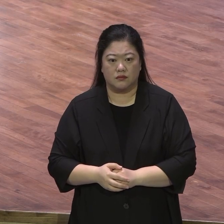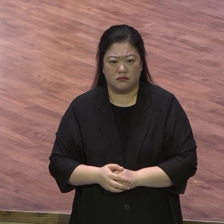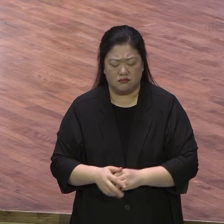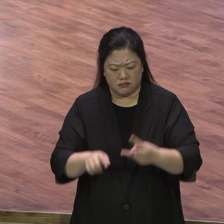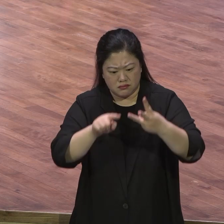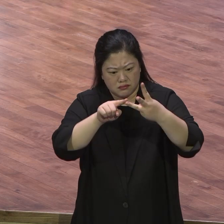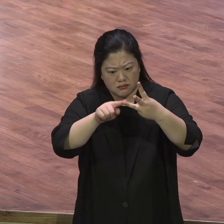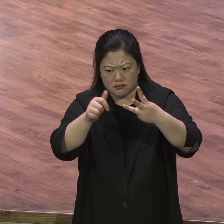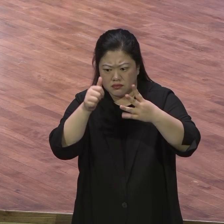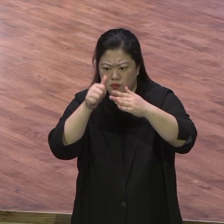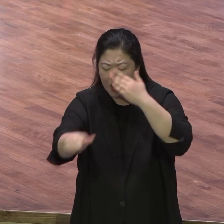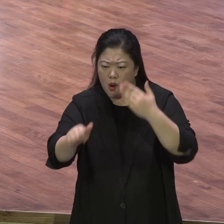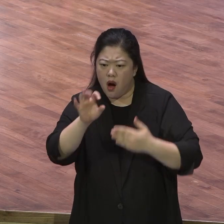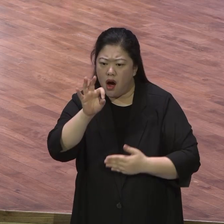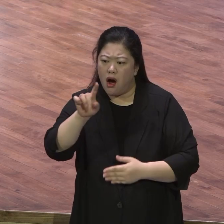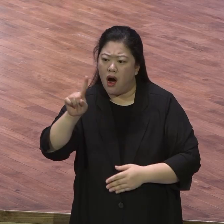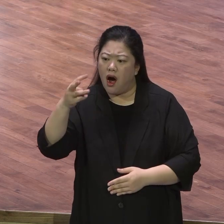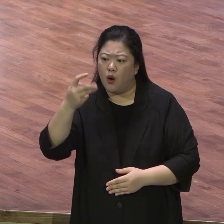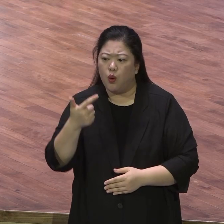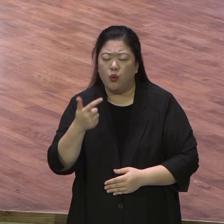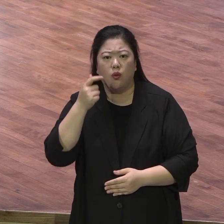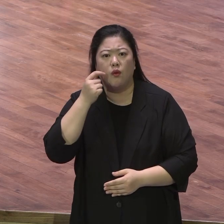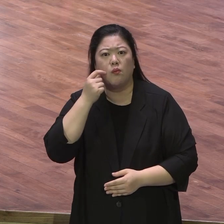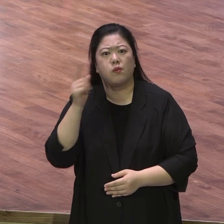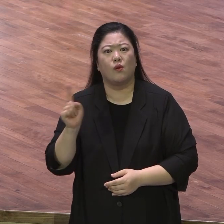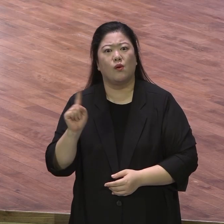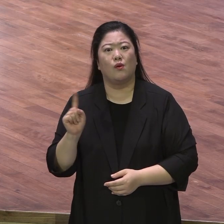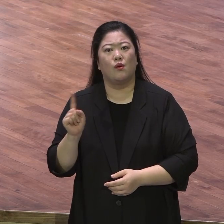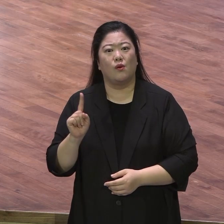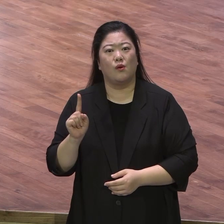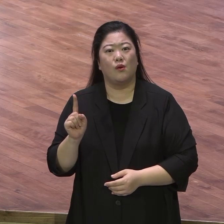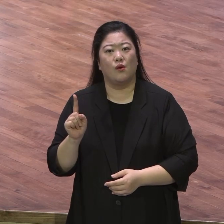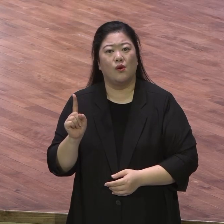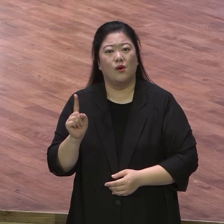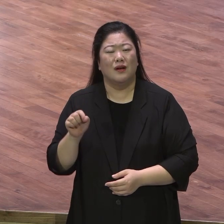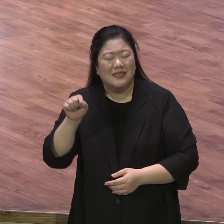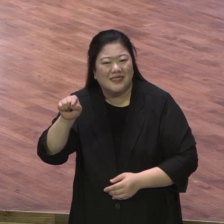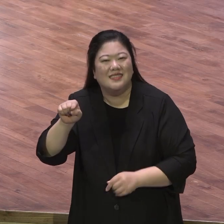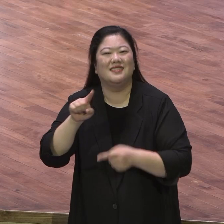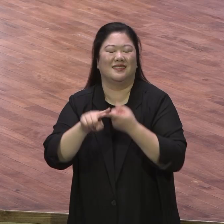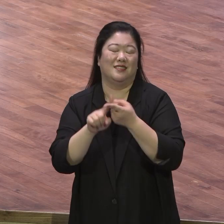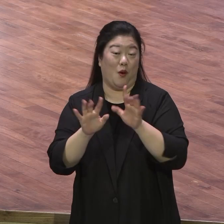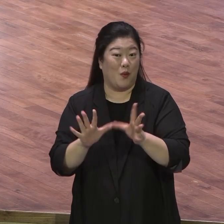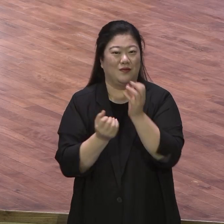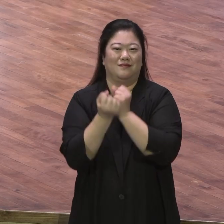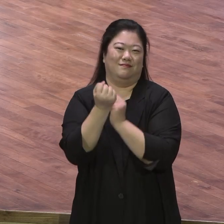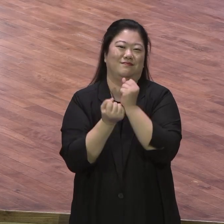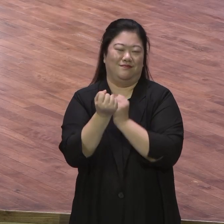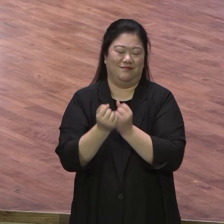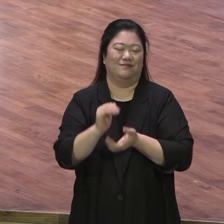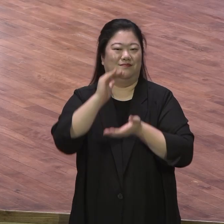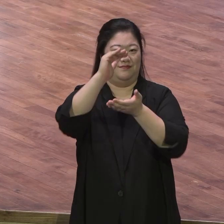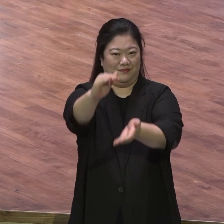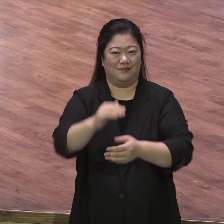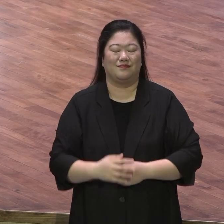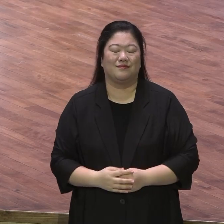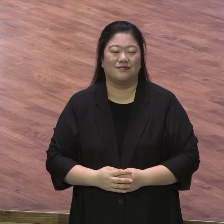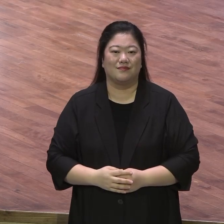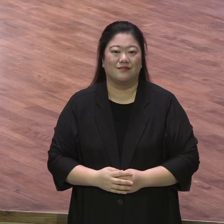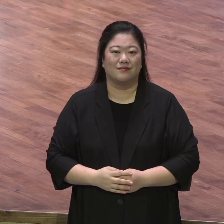지팡이가 들어가는지 그것을 본문에서 말씀하시면서 여러분에게